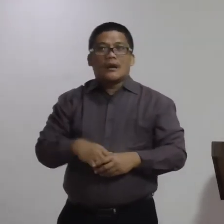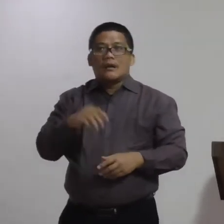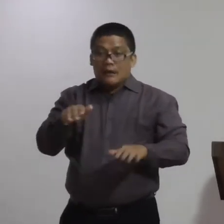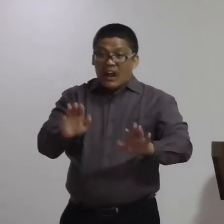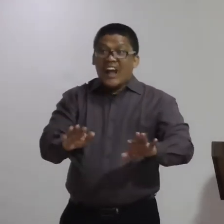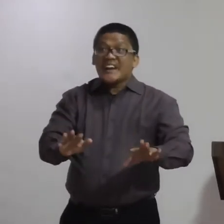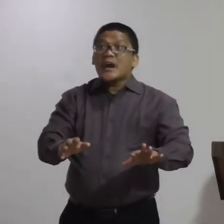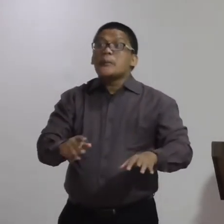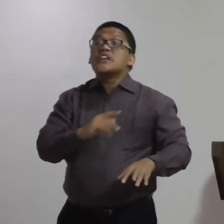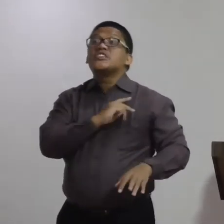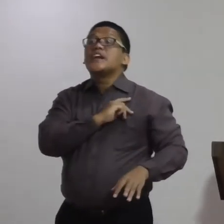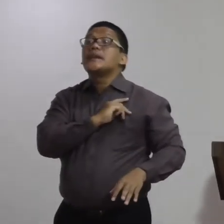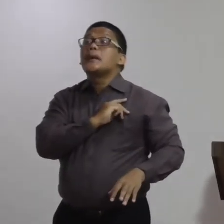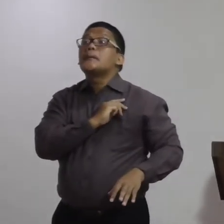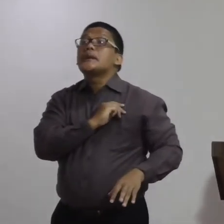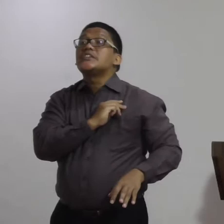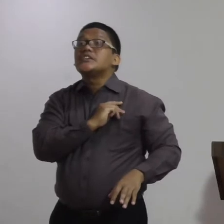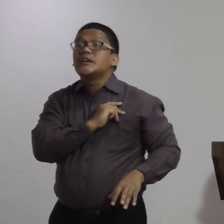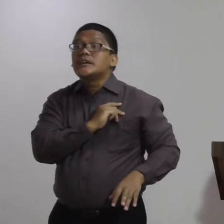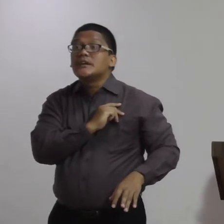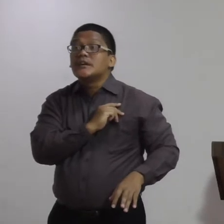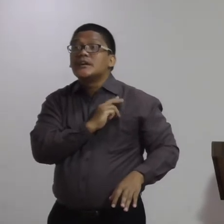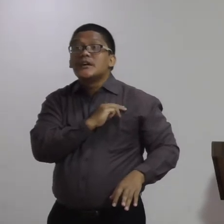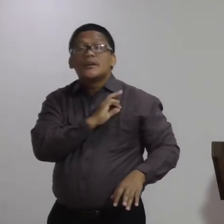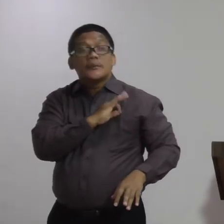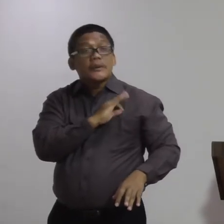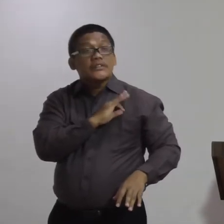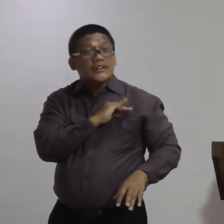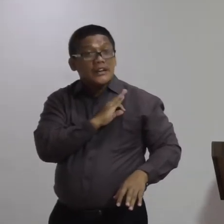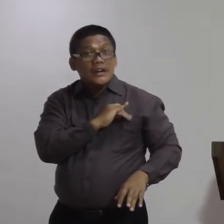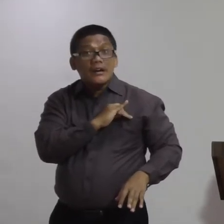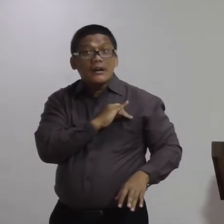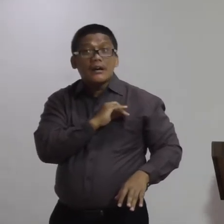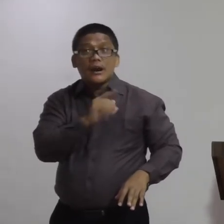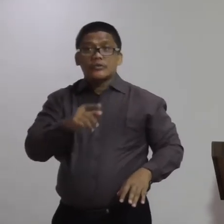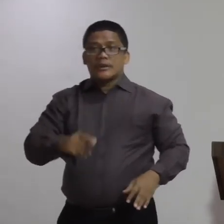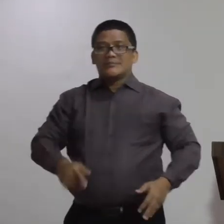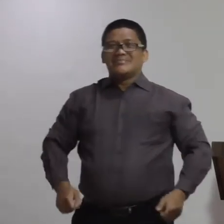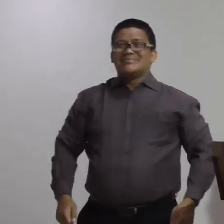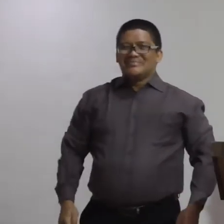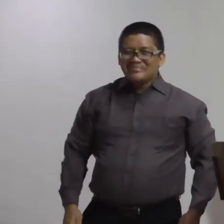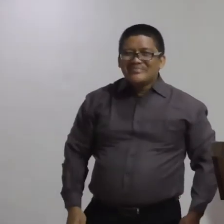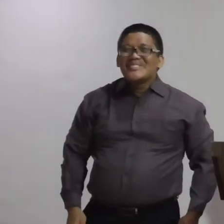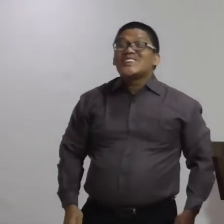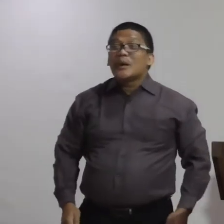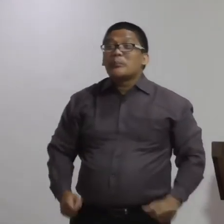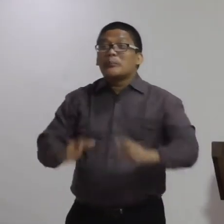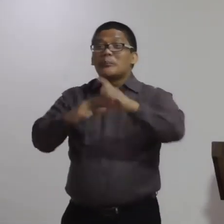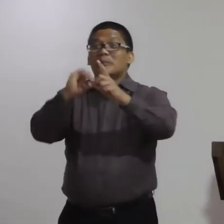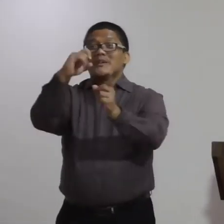presiden, ya, dia harus menampilkan bahwa dia adalah anak presiden. Ya,